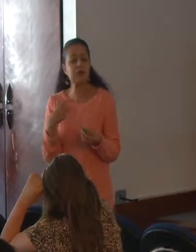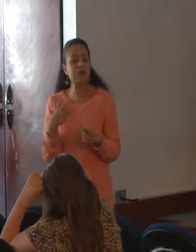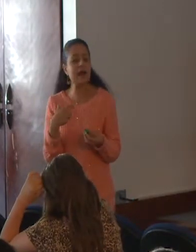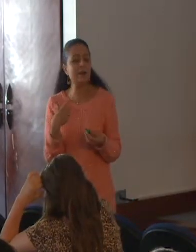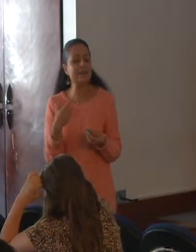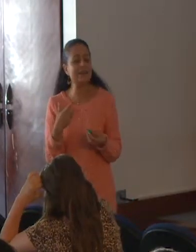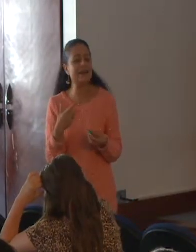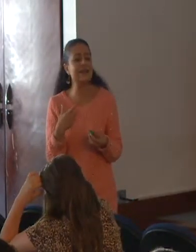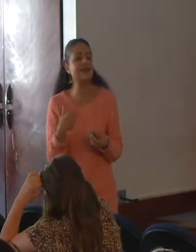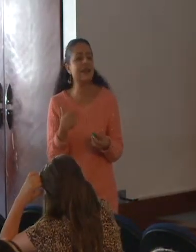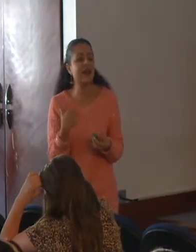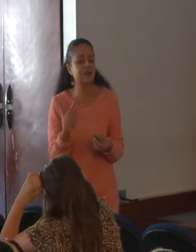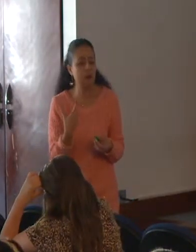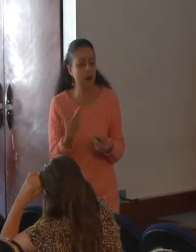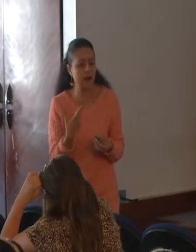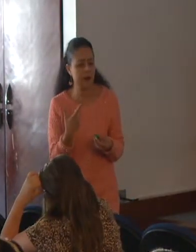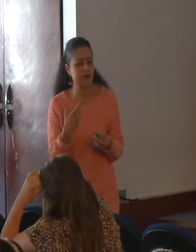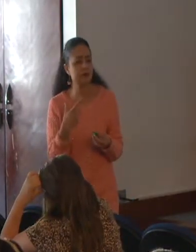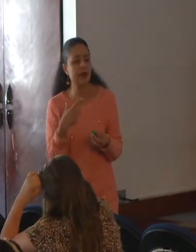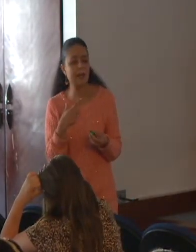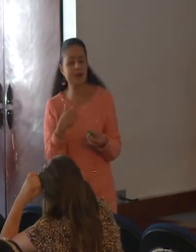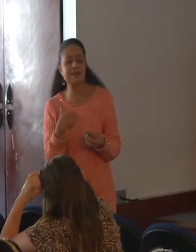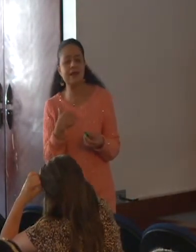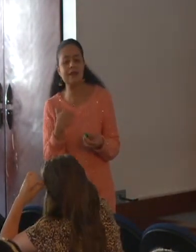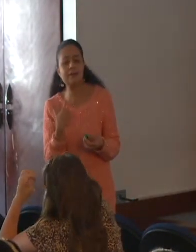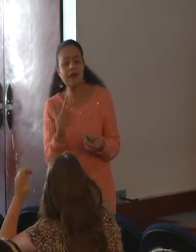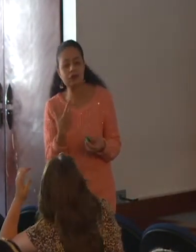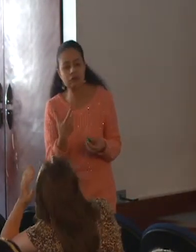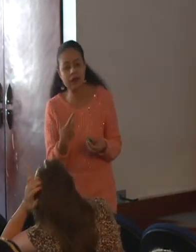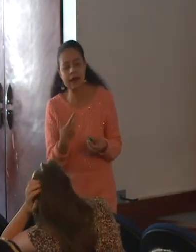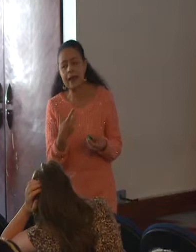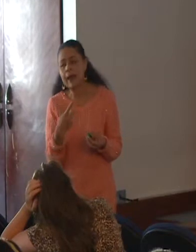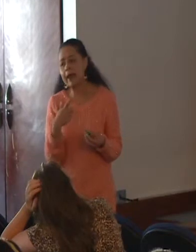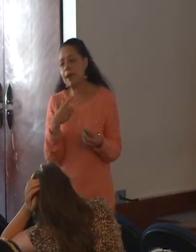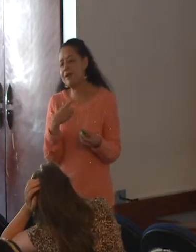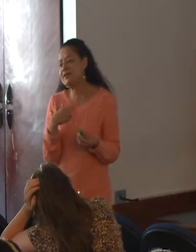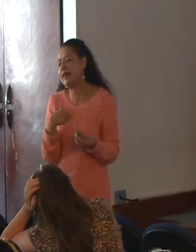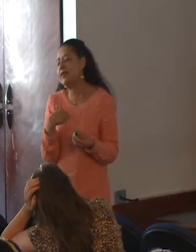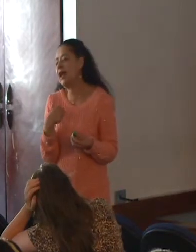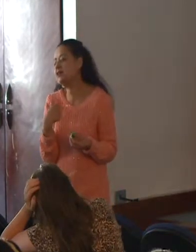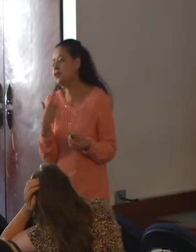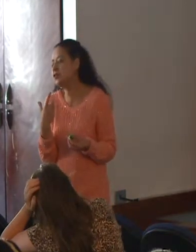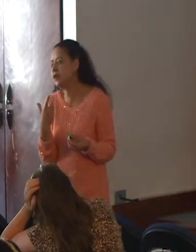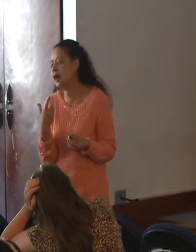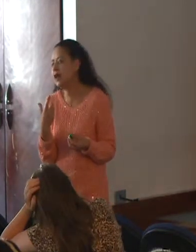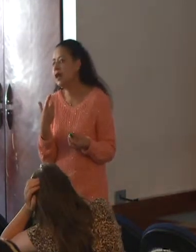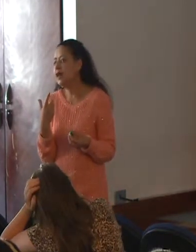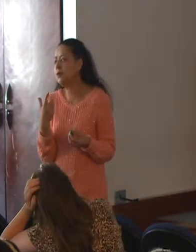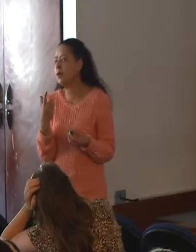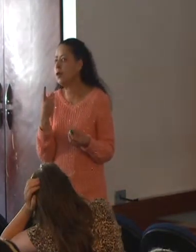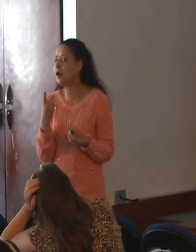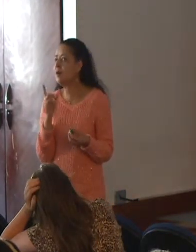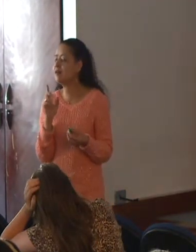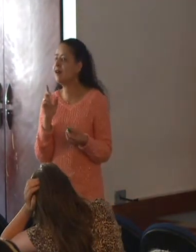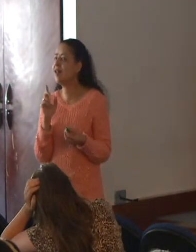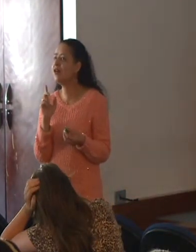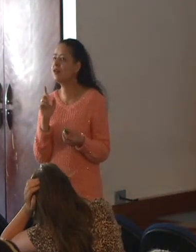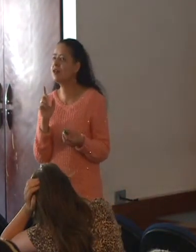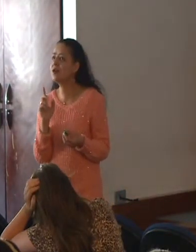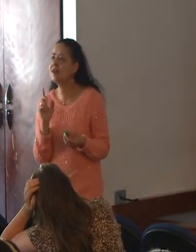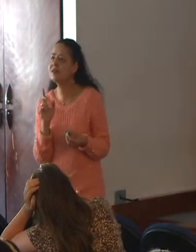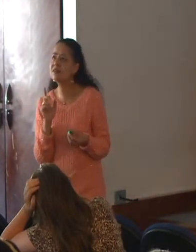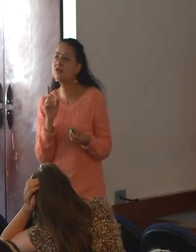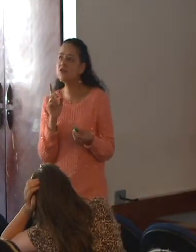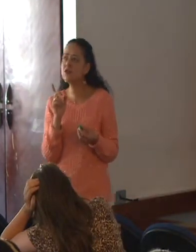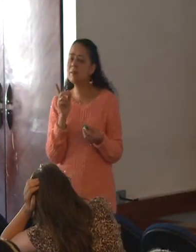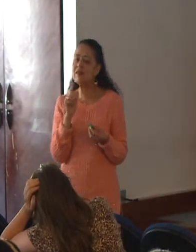indiscutiblemente, tengamos también una capacidad de interactuar, ¿sí? La capacidad de preguntar, la capacidad de gestionar. Y un poco lo que